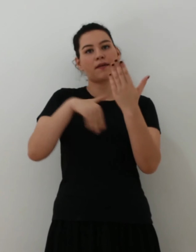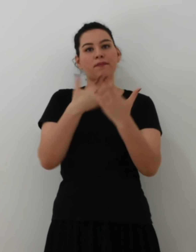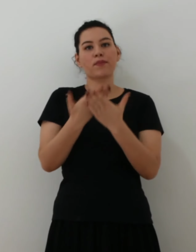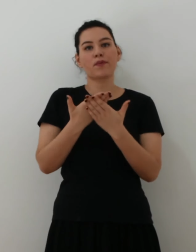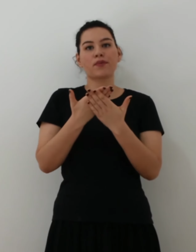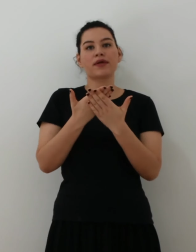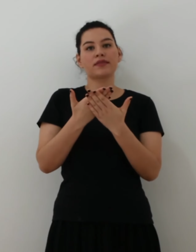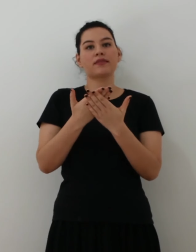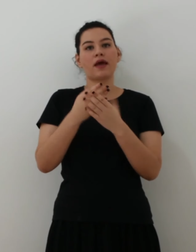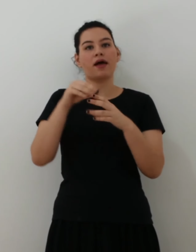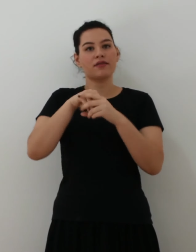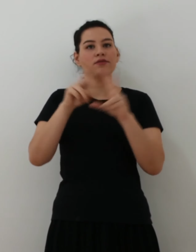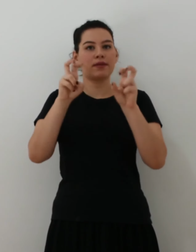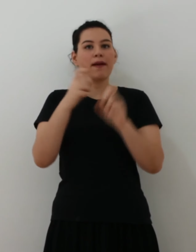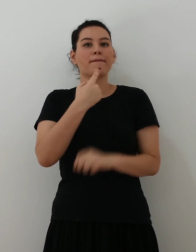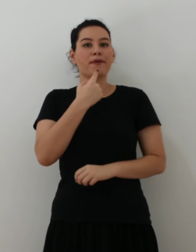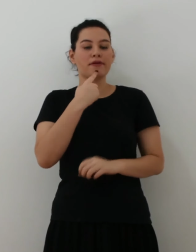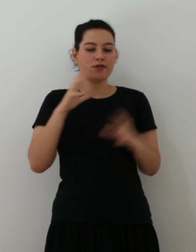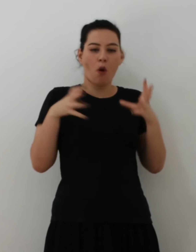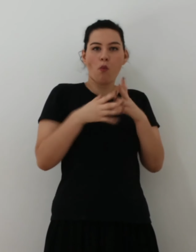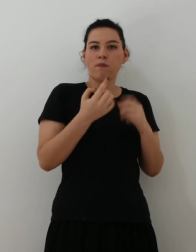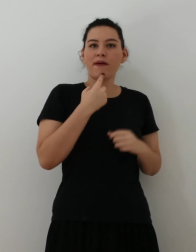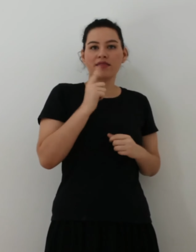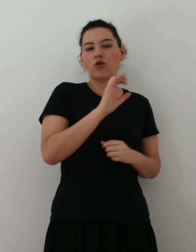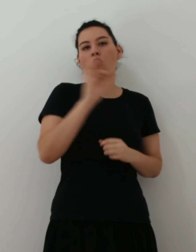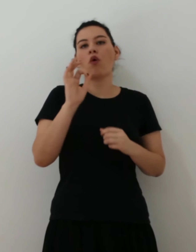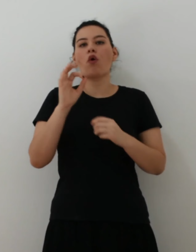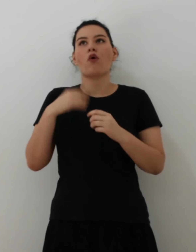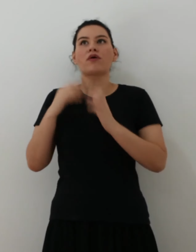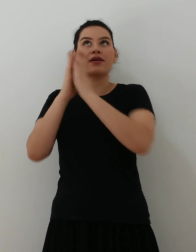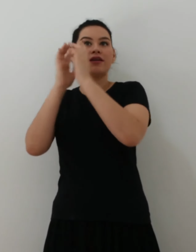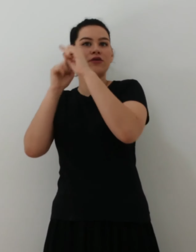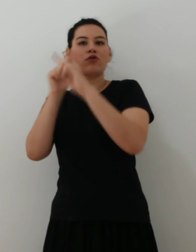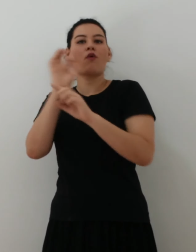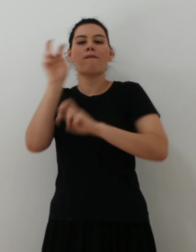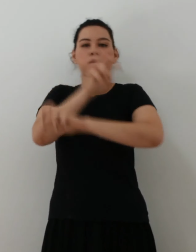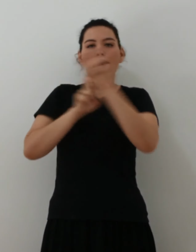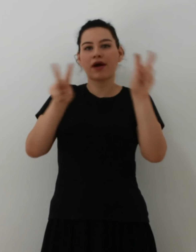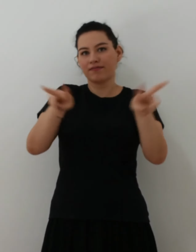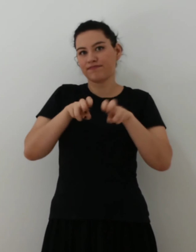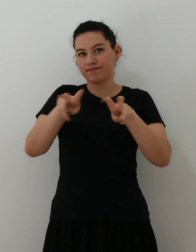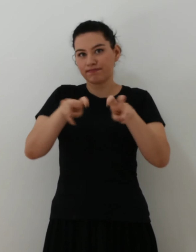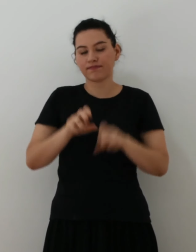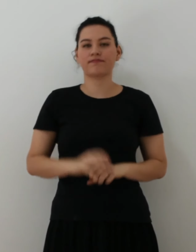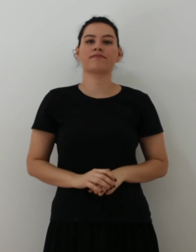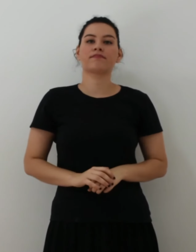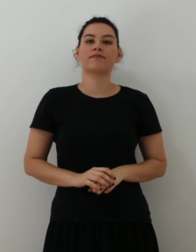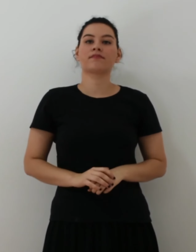presenten contenido político partidario, religioso o con fines de lucro. En caso de que los, las